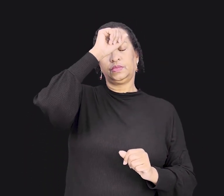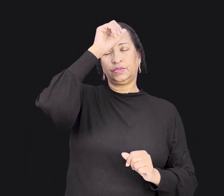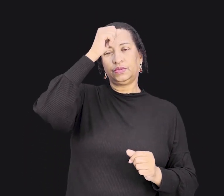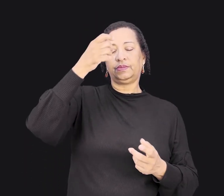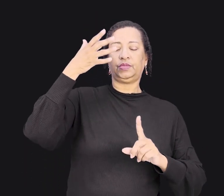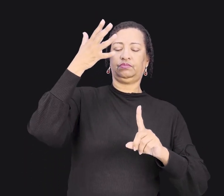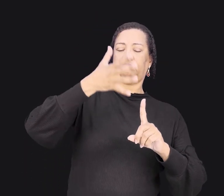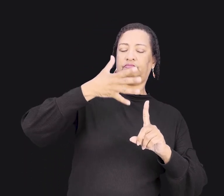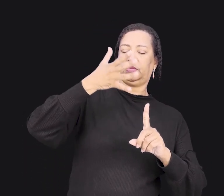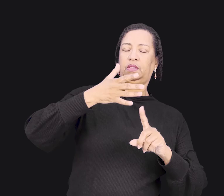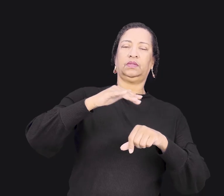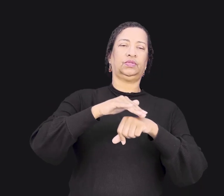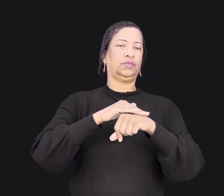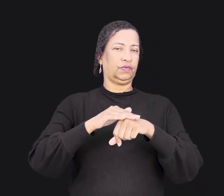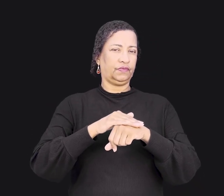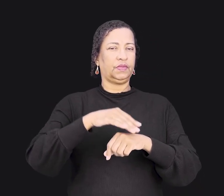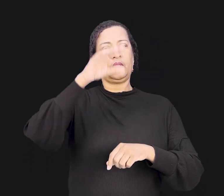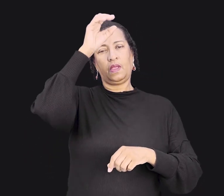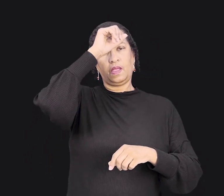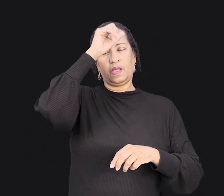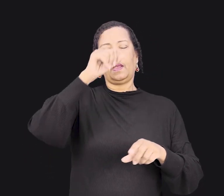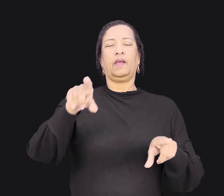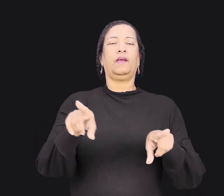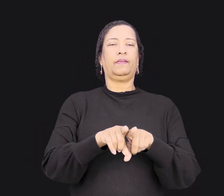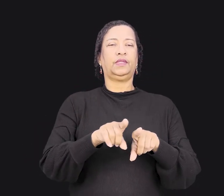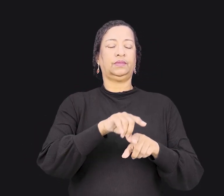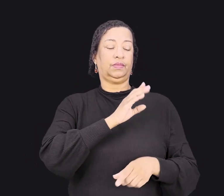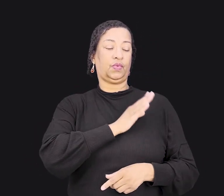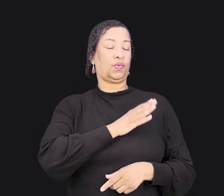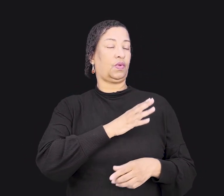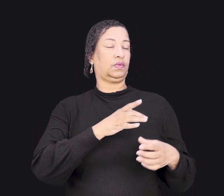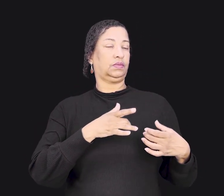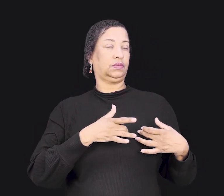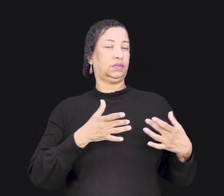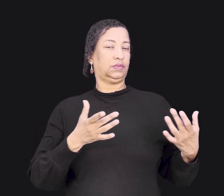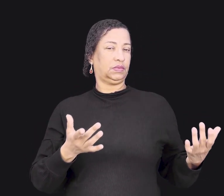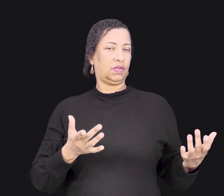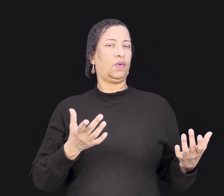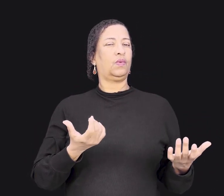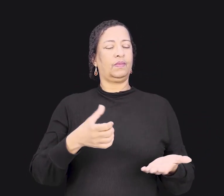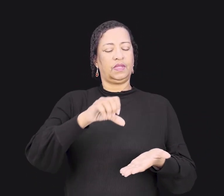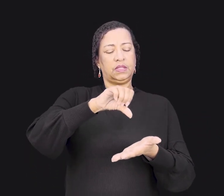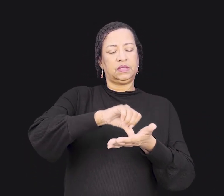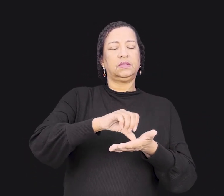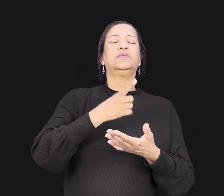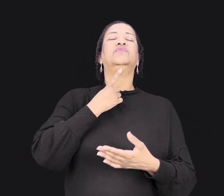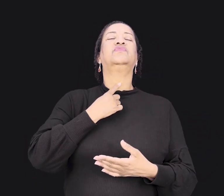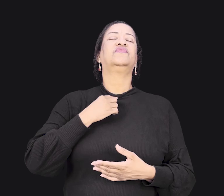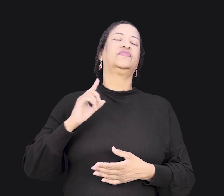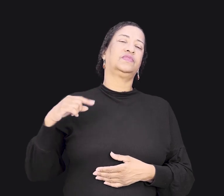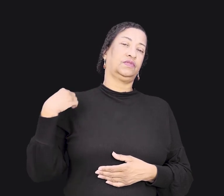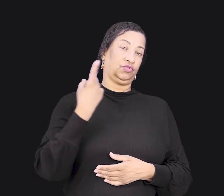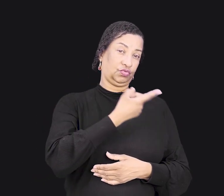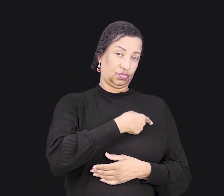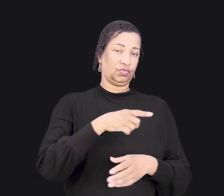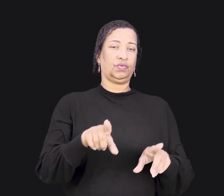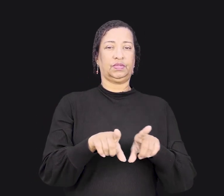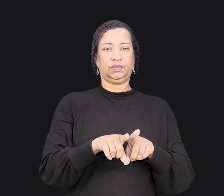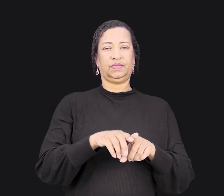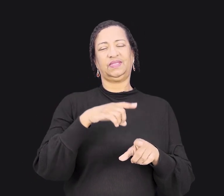ou uma conversa. Aprendemos também pela porta do coração ou pelo centro da nossa vontade. Ter vontade de aprender